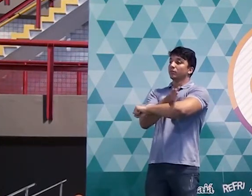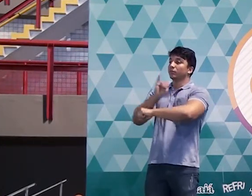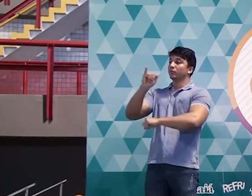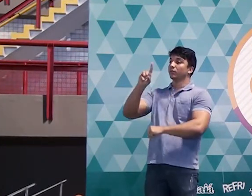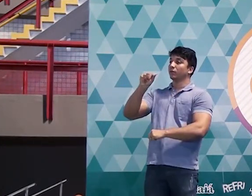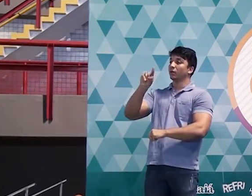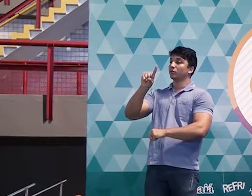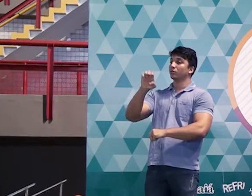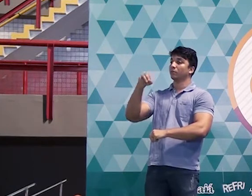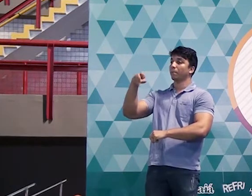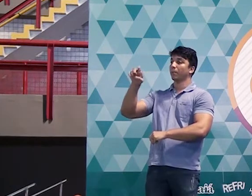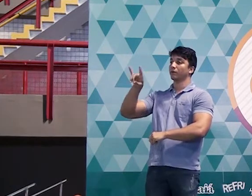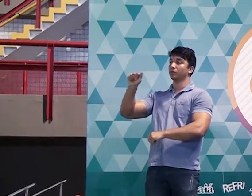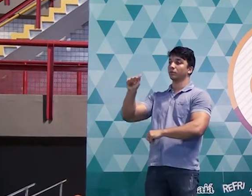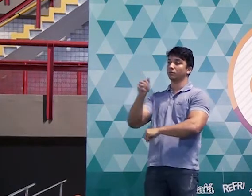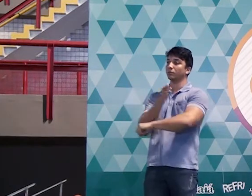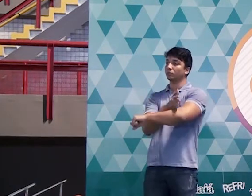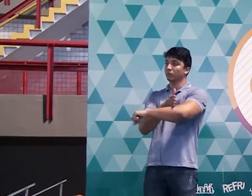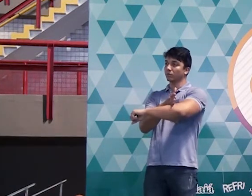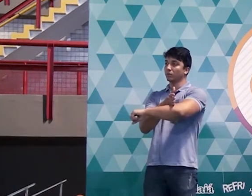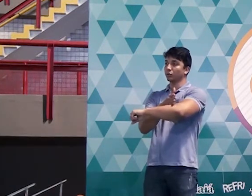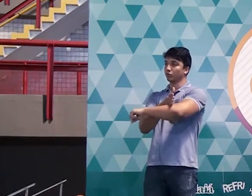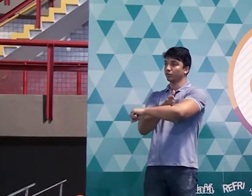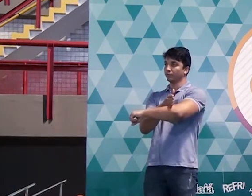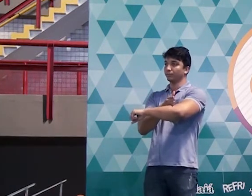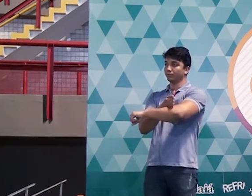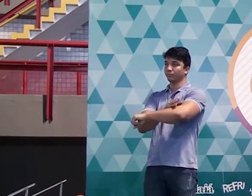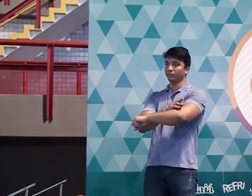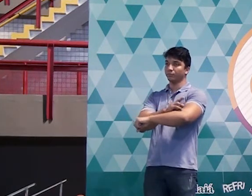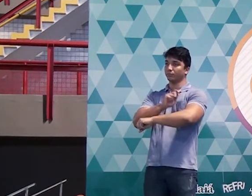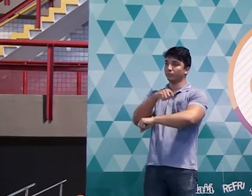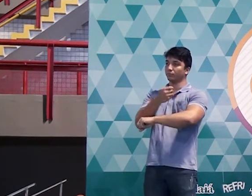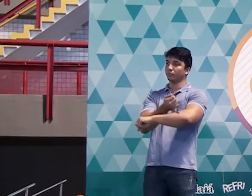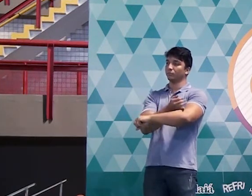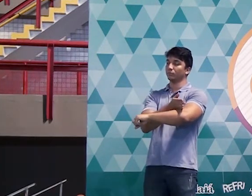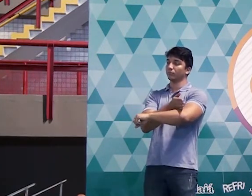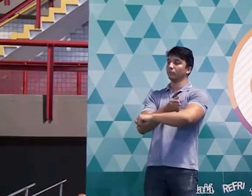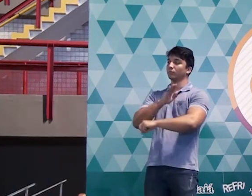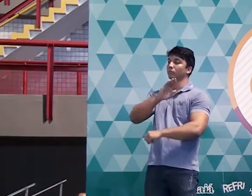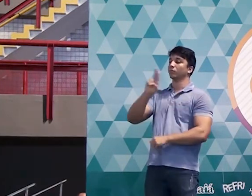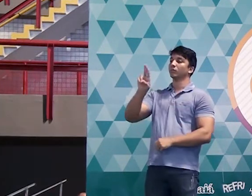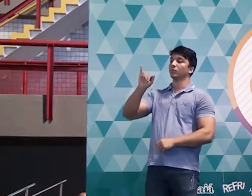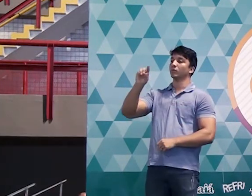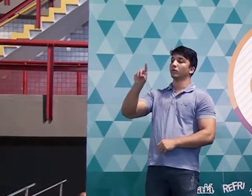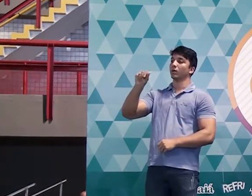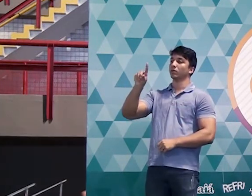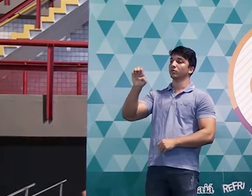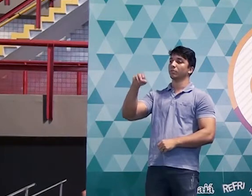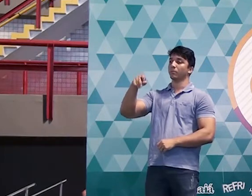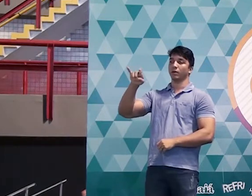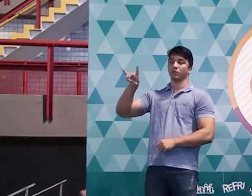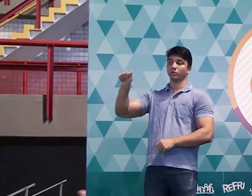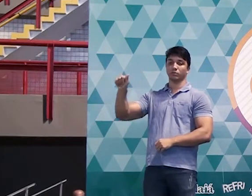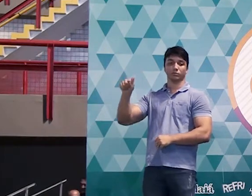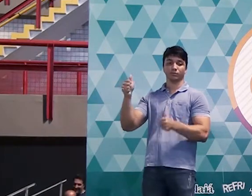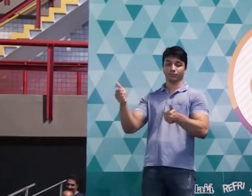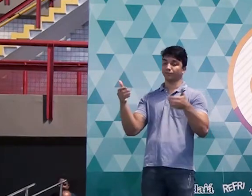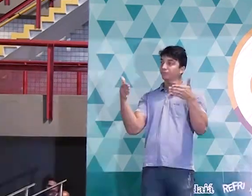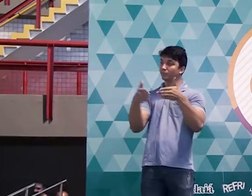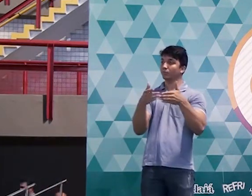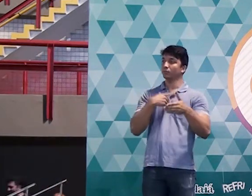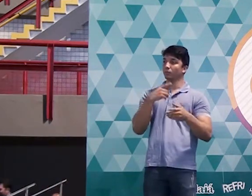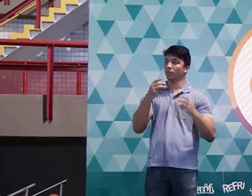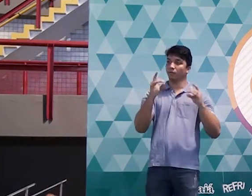Tranquilo? Alta e baixa Idade Média. E quando tio Exiliano